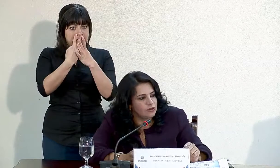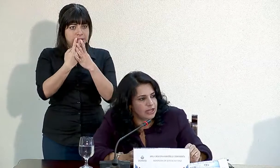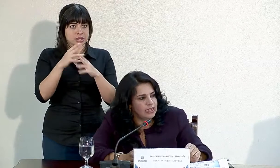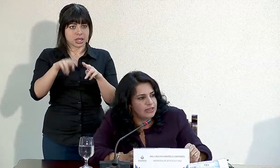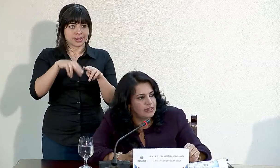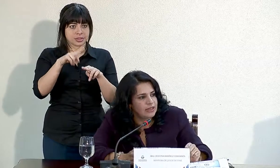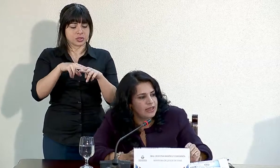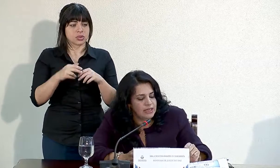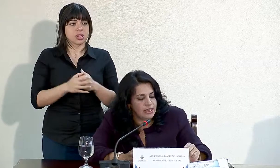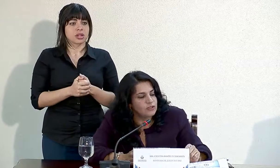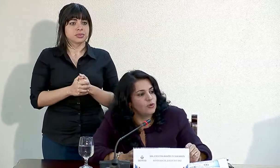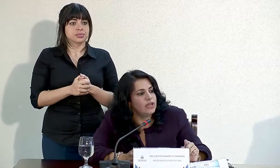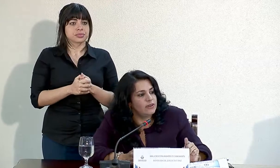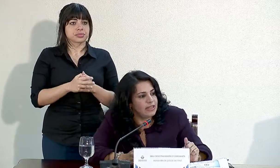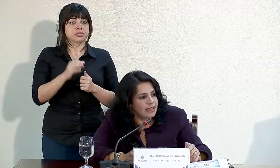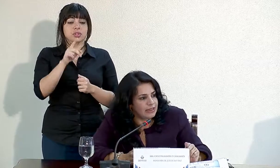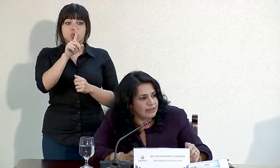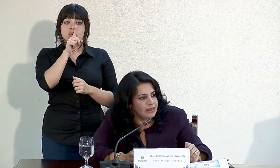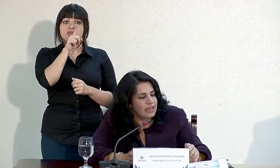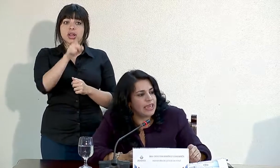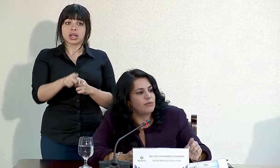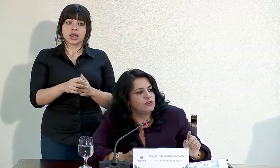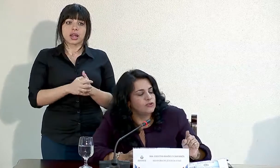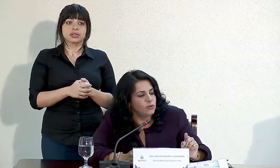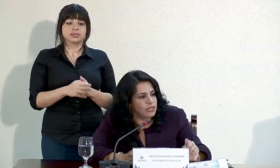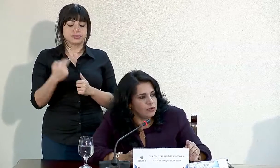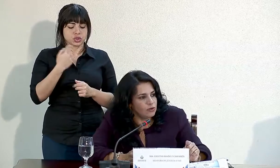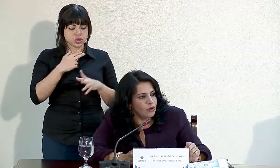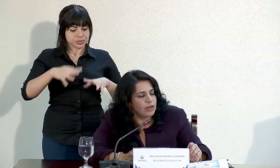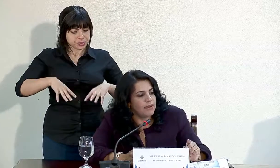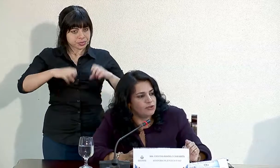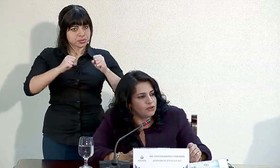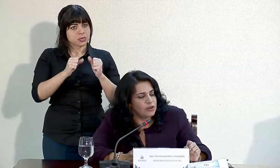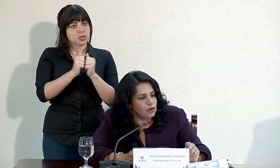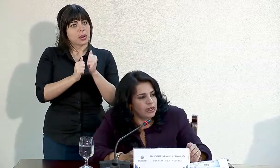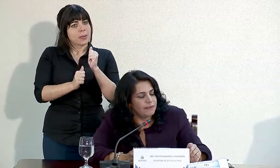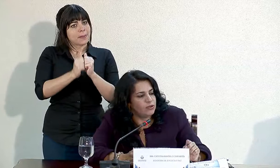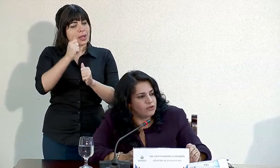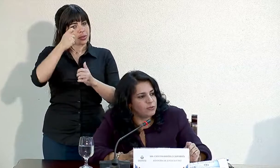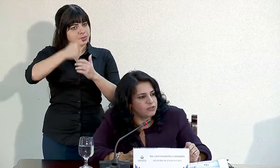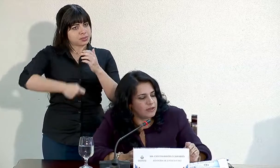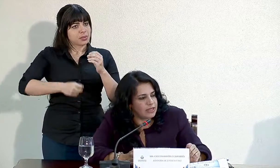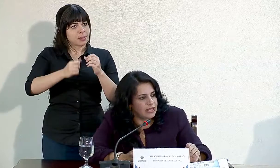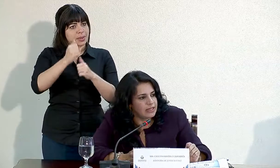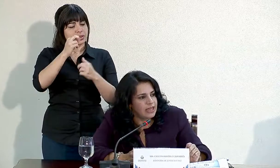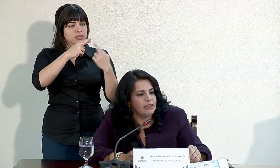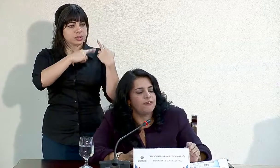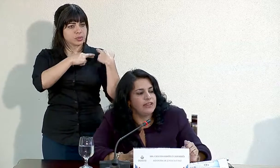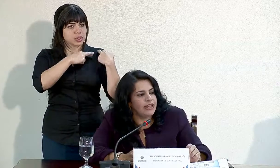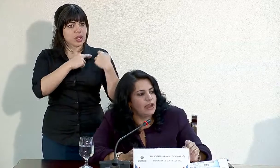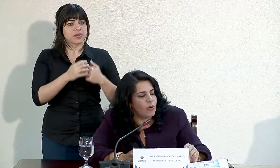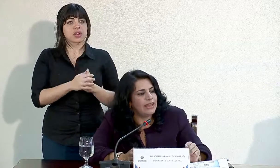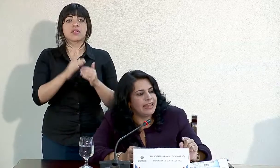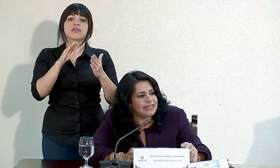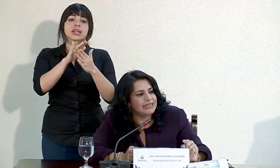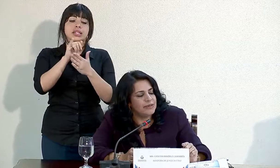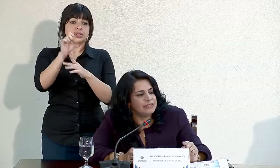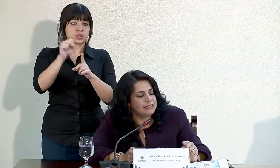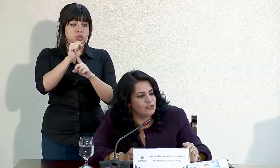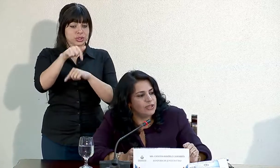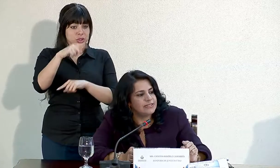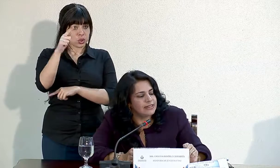penitenciario nacional. Y es una realidad que hemos asumido con el mayor rigor y la mayor responsabilidad y frente a la cual